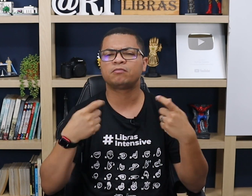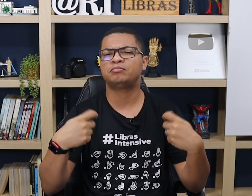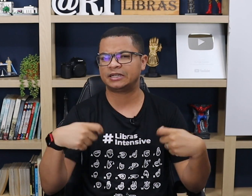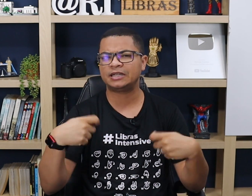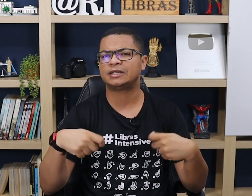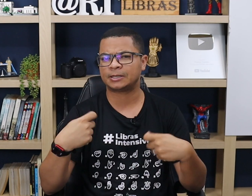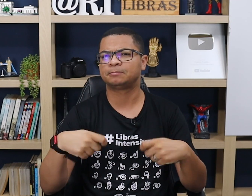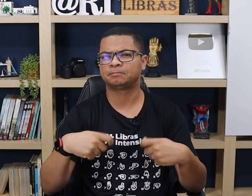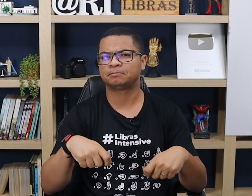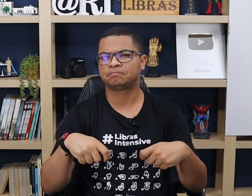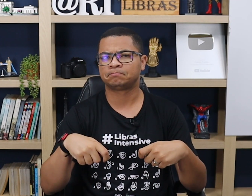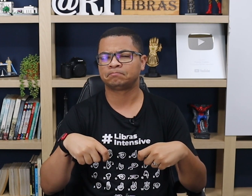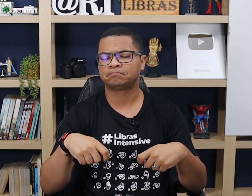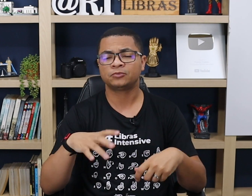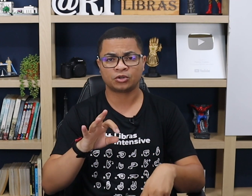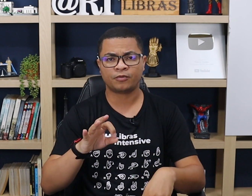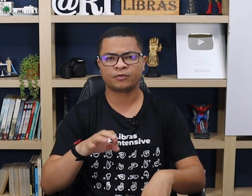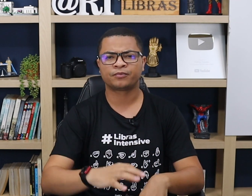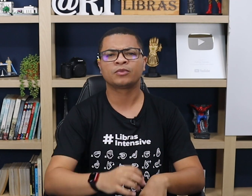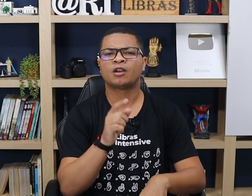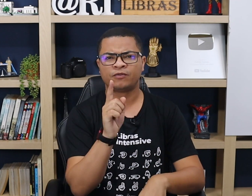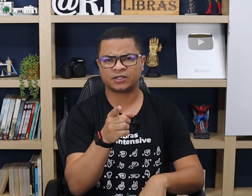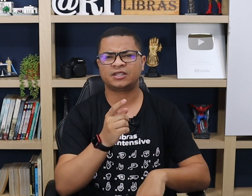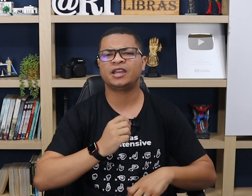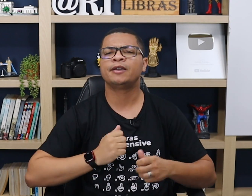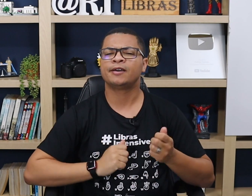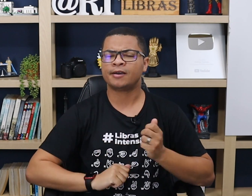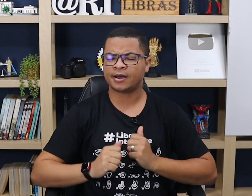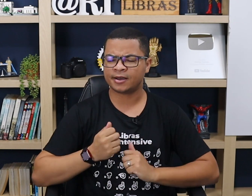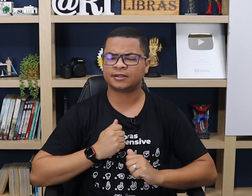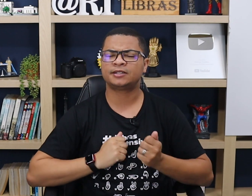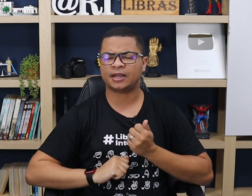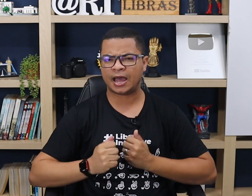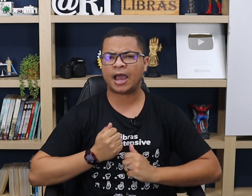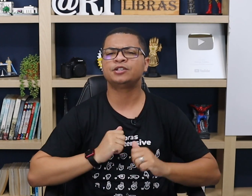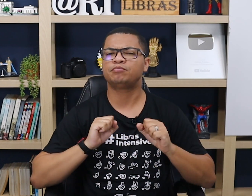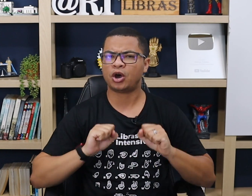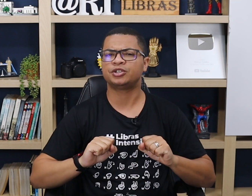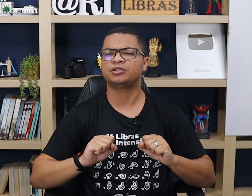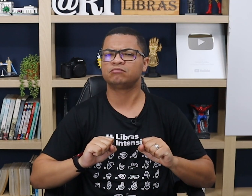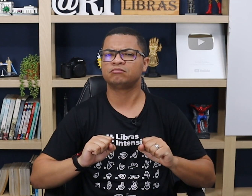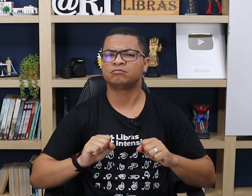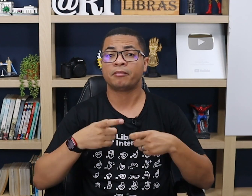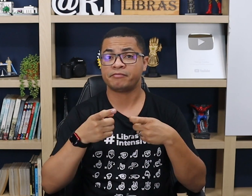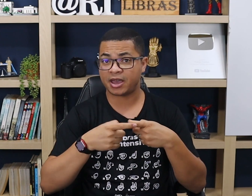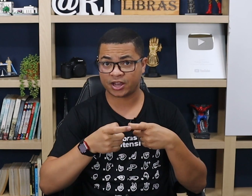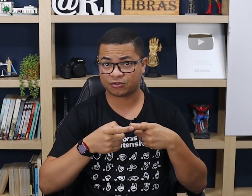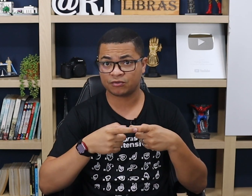precisa de novo você ansiedade pode médico